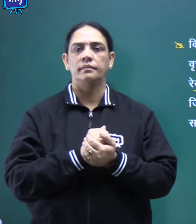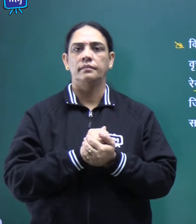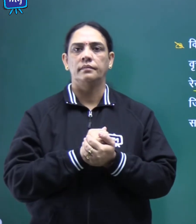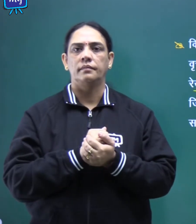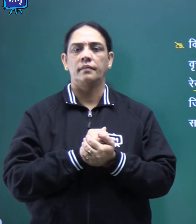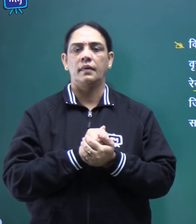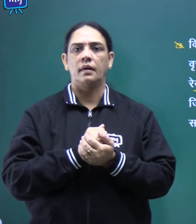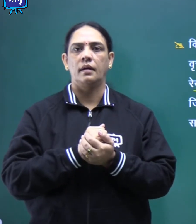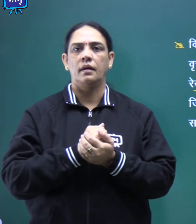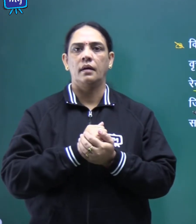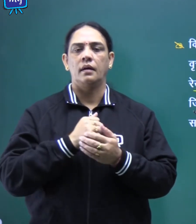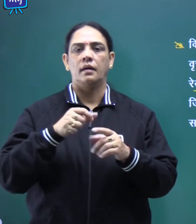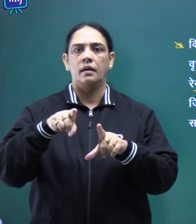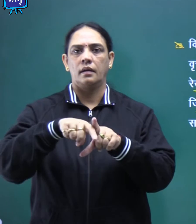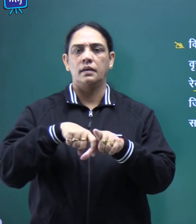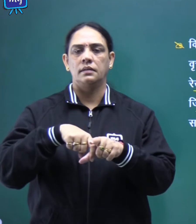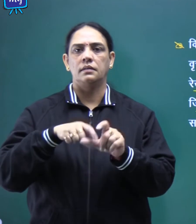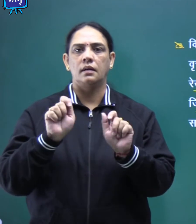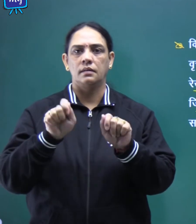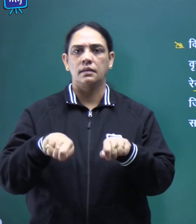खींची जा सकती हैं,